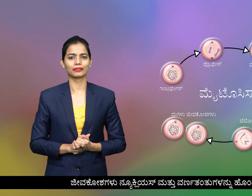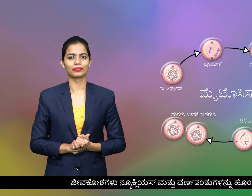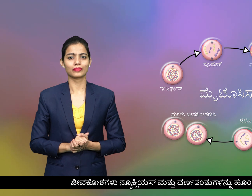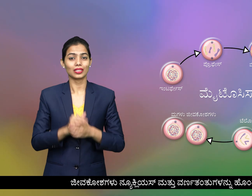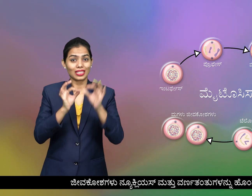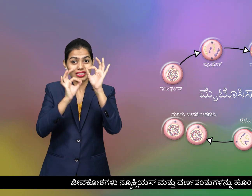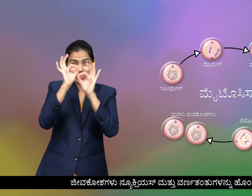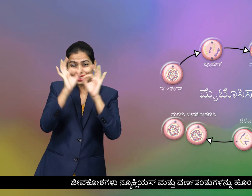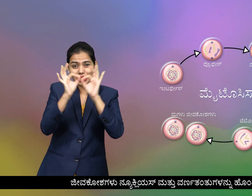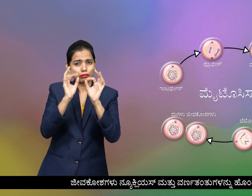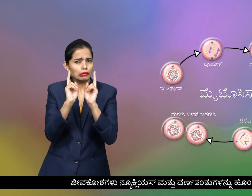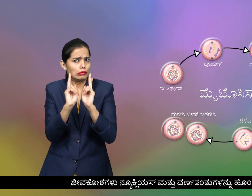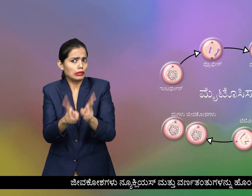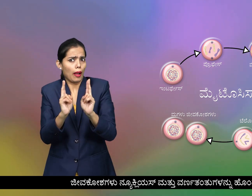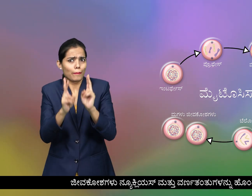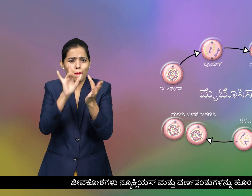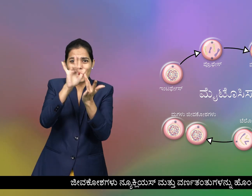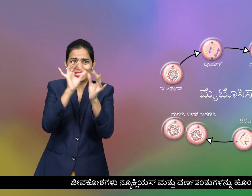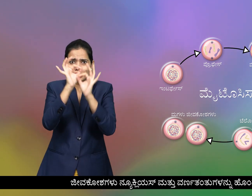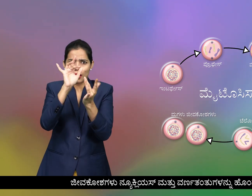ಜೀವಕೋಶಗಳು ನ್ಯೂಕ್ಲಿಯಸ್ ಮತ್ತು ವರ್ಣತಂತುಗಳನ್ನ ಹೊಂದಿರುತ್ತದೆ.